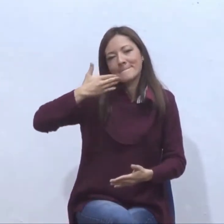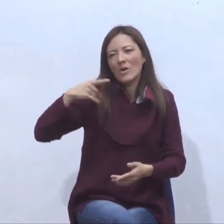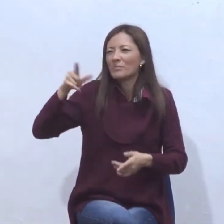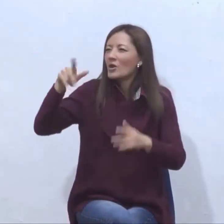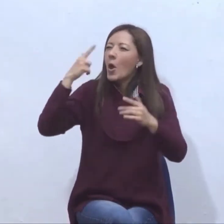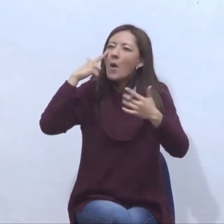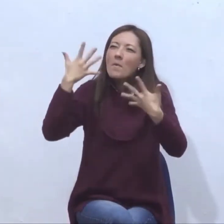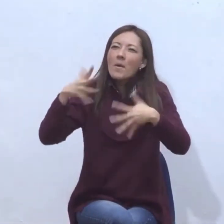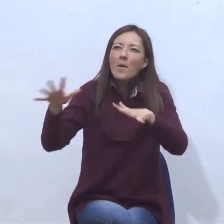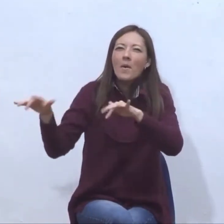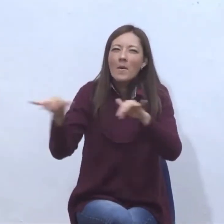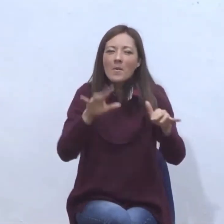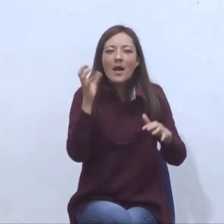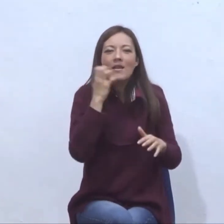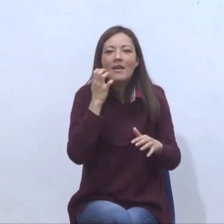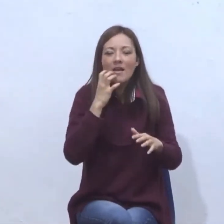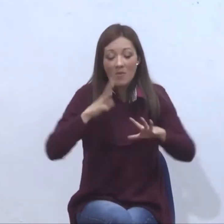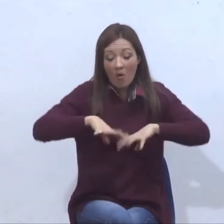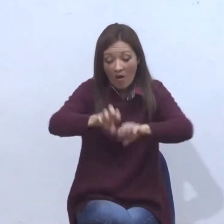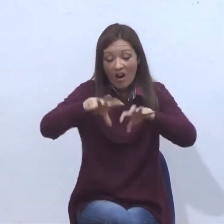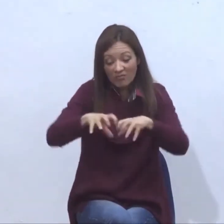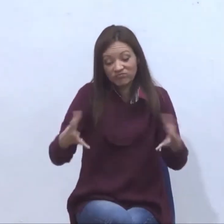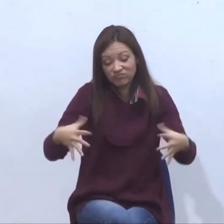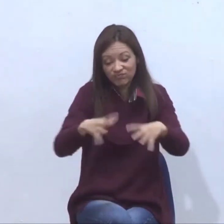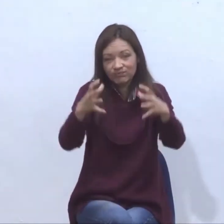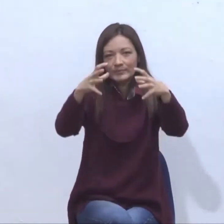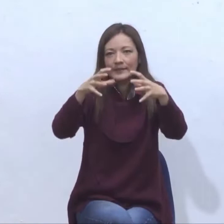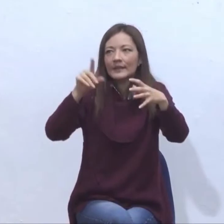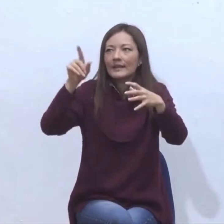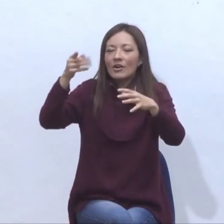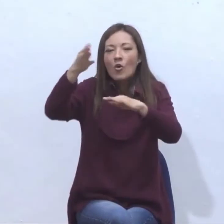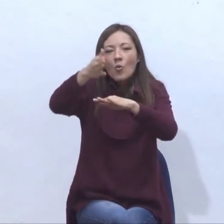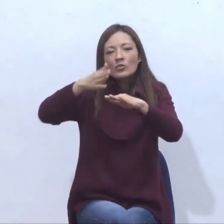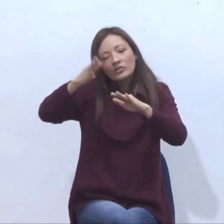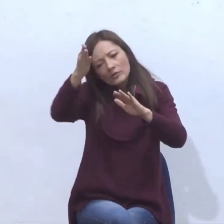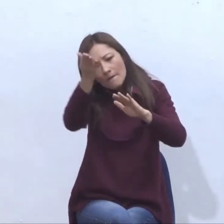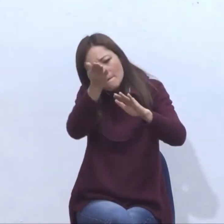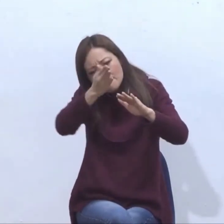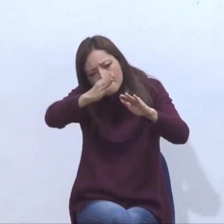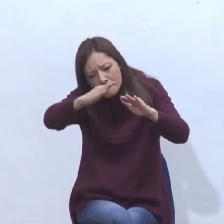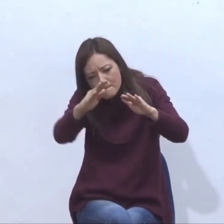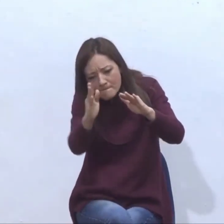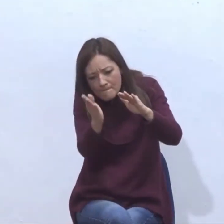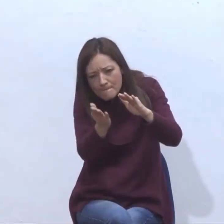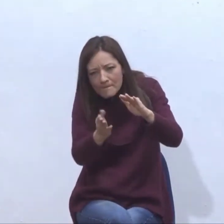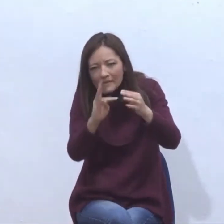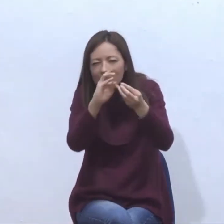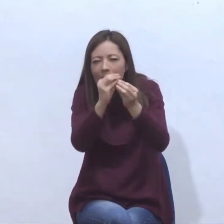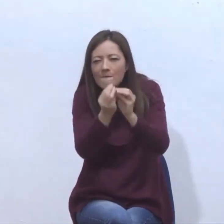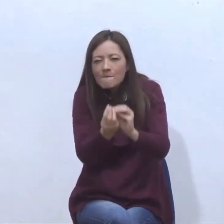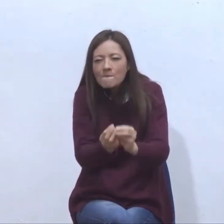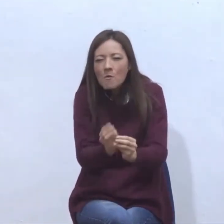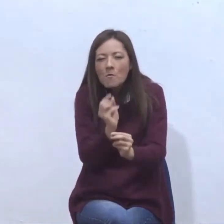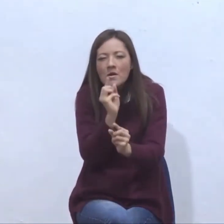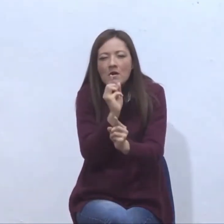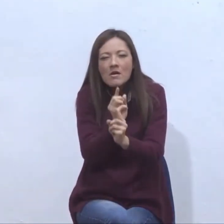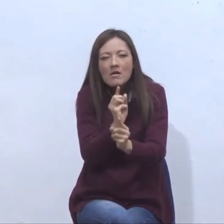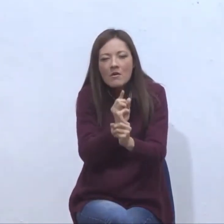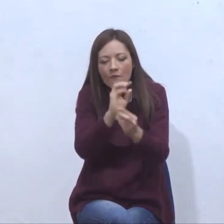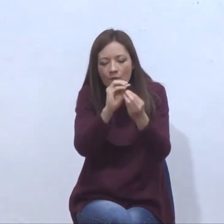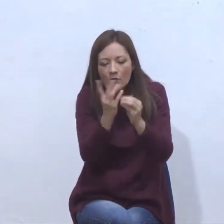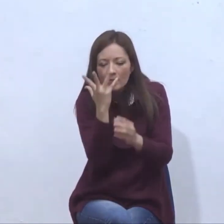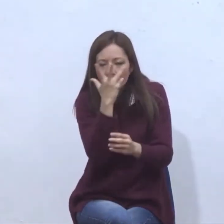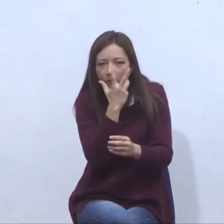está moldeando la masa para que seamos formados a la estatura del varón perfecto, de Cristo Jesús. Es para eso